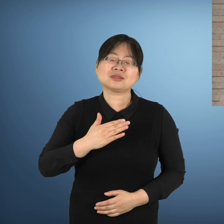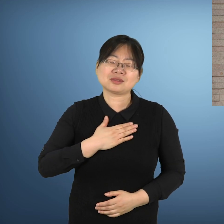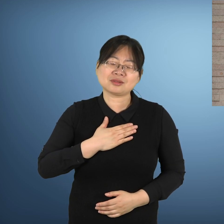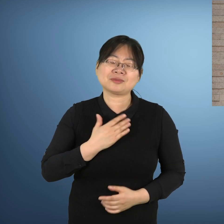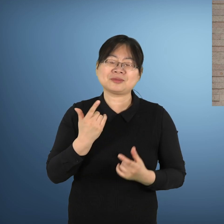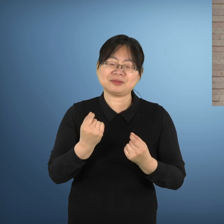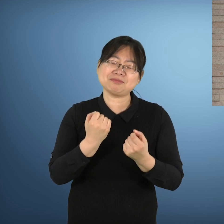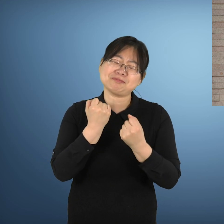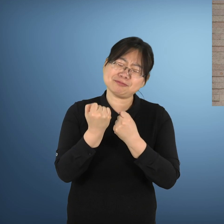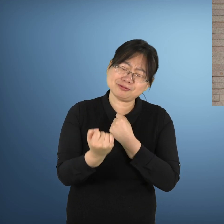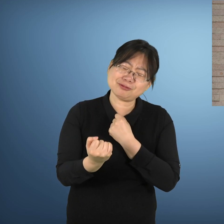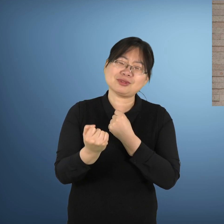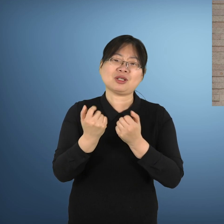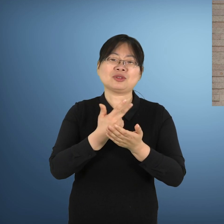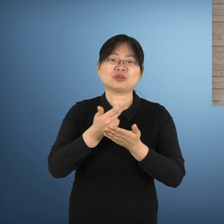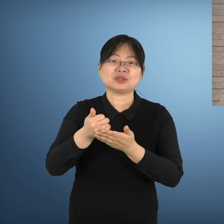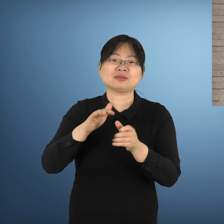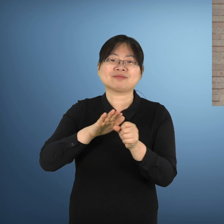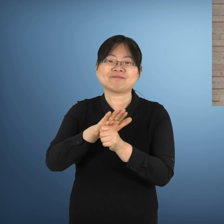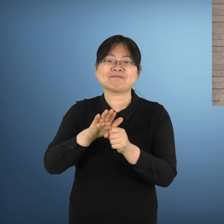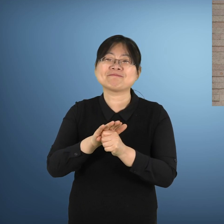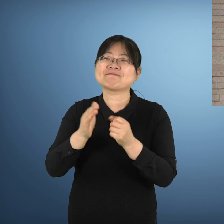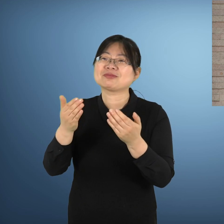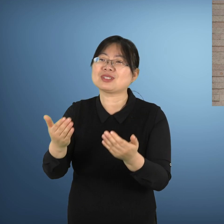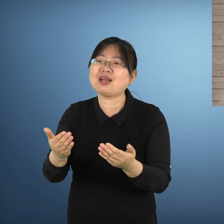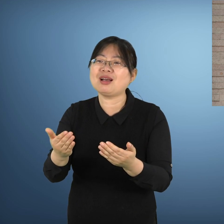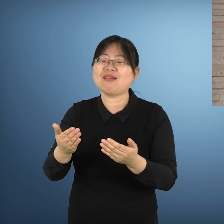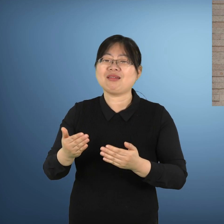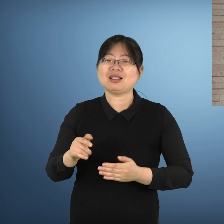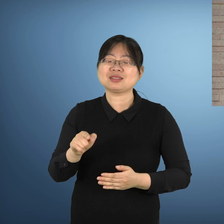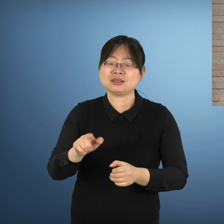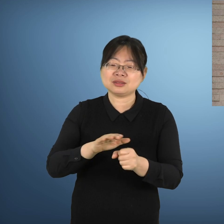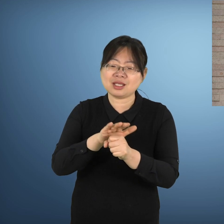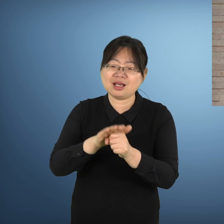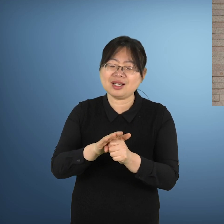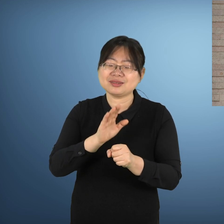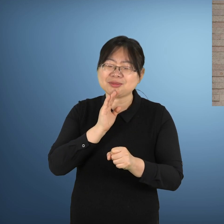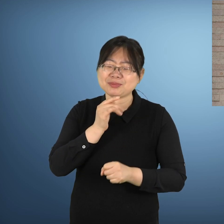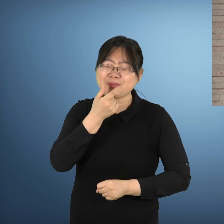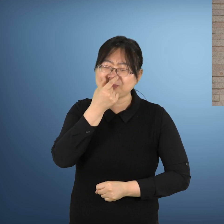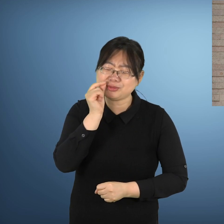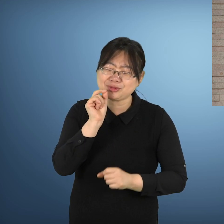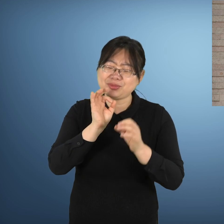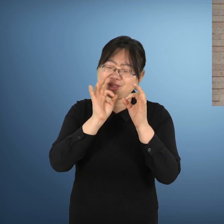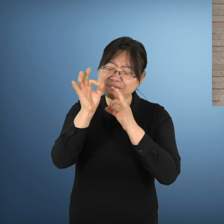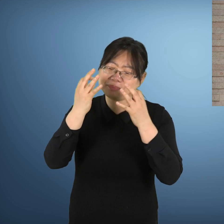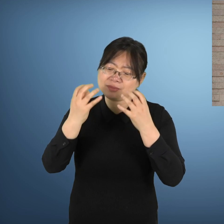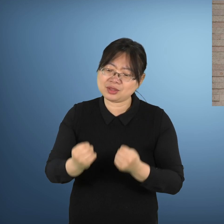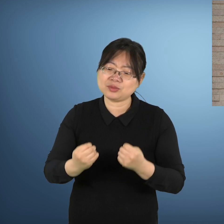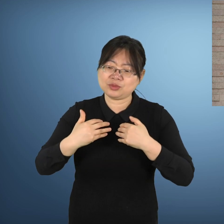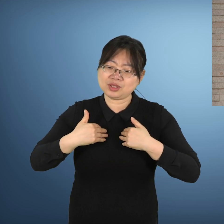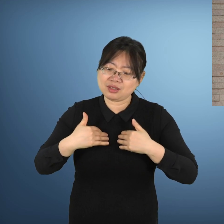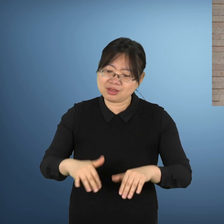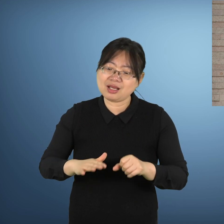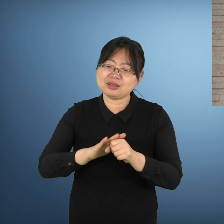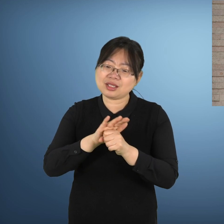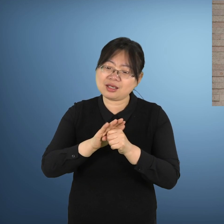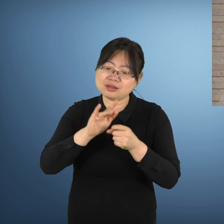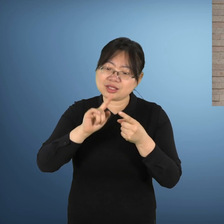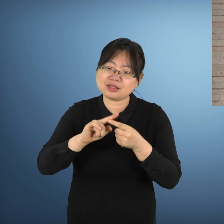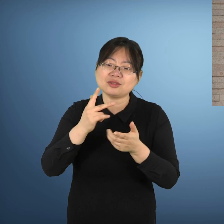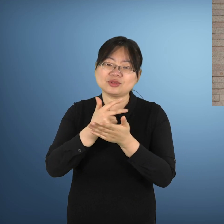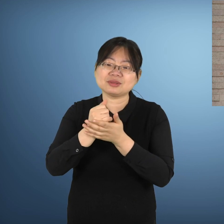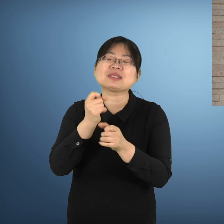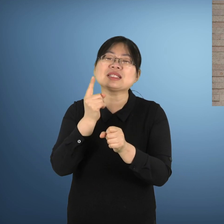사랑해요. 근데 그 사랑이 얼마나 모자라는 사랑이고 흠 많은 사랑이고 연약한 사랑인지 주님이